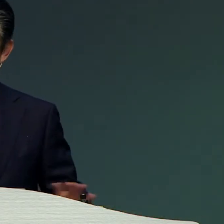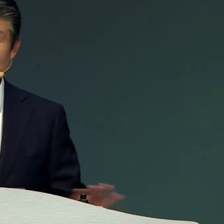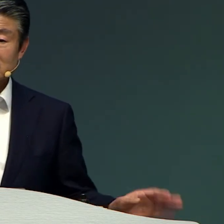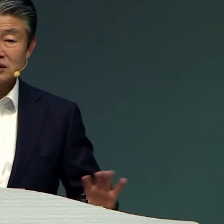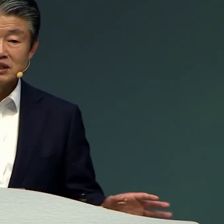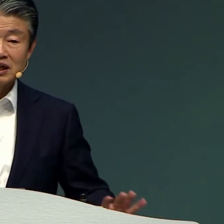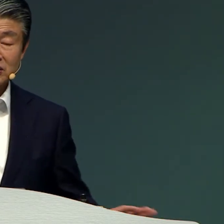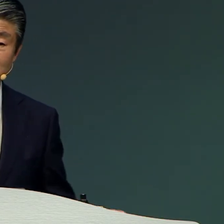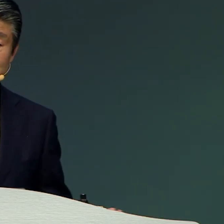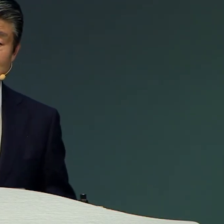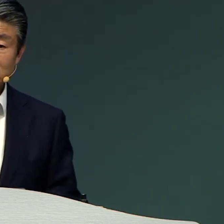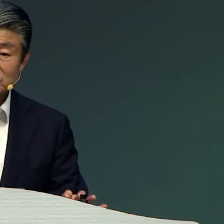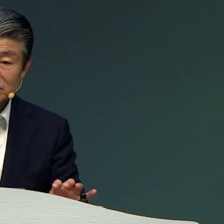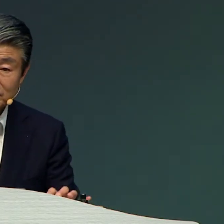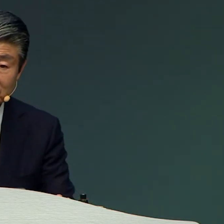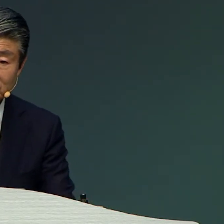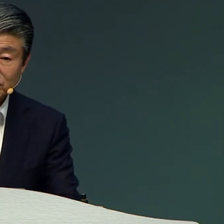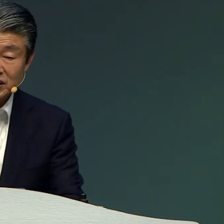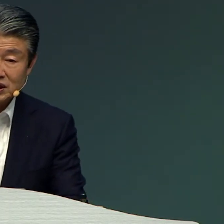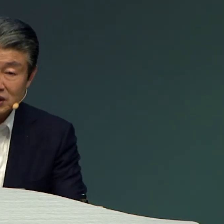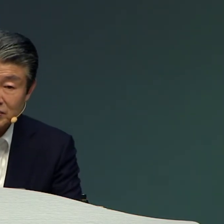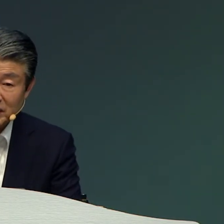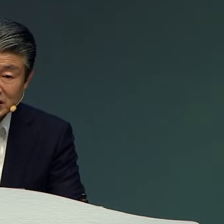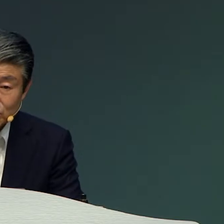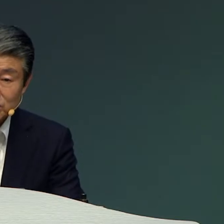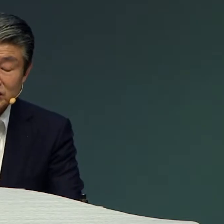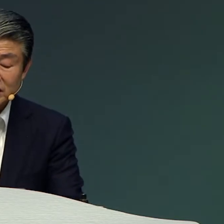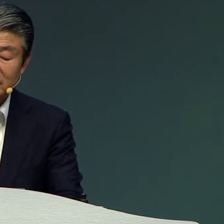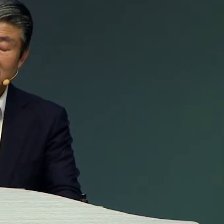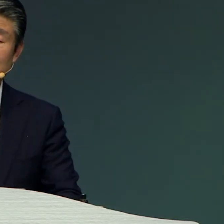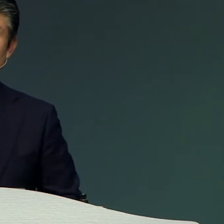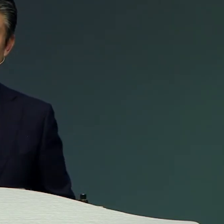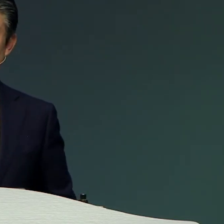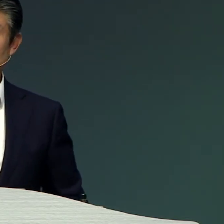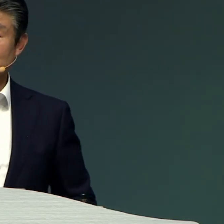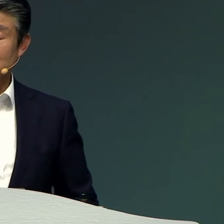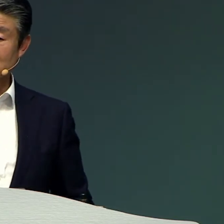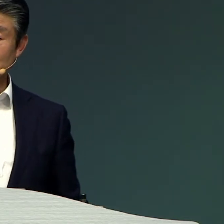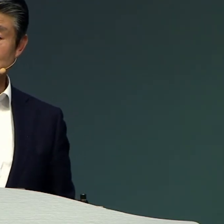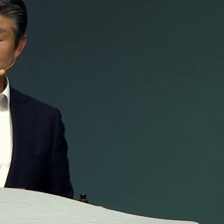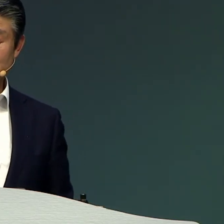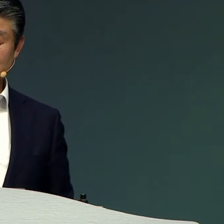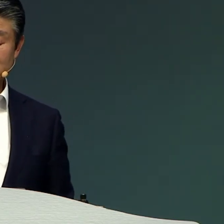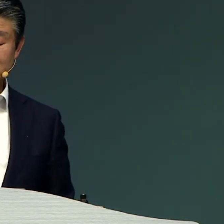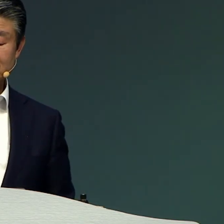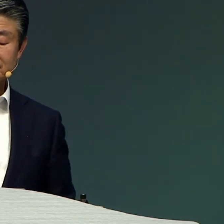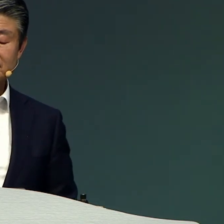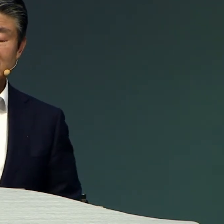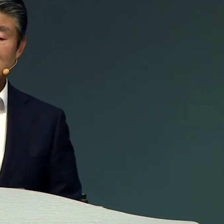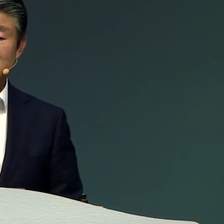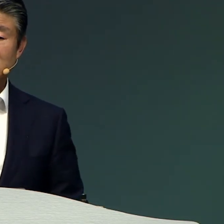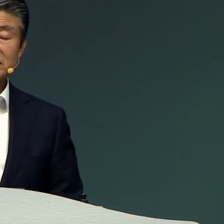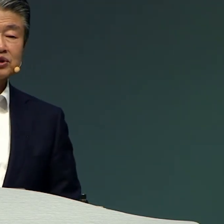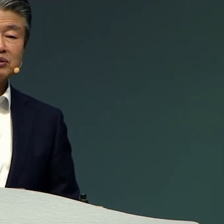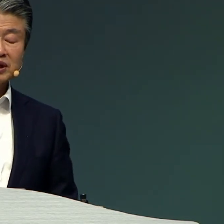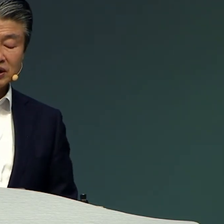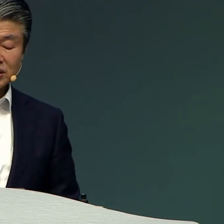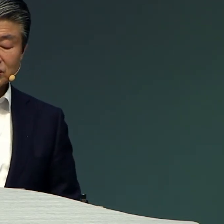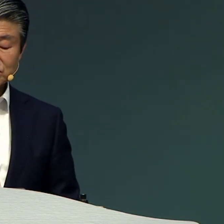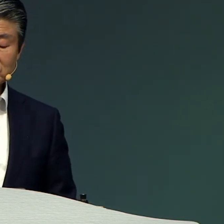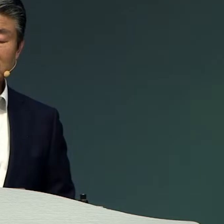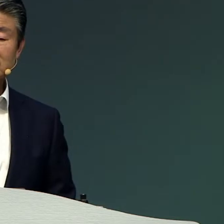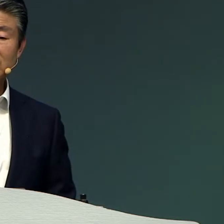다른 제자들은 그런 생각이 없었던 것 같아요. 전부 다 파도가 있으니까 배 잡고 있는데 베드로만 걷고 싶은 거예요. 그